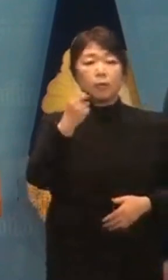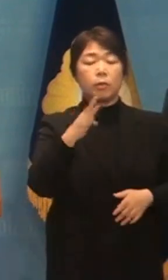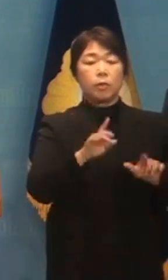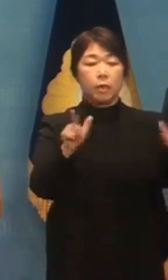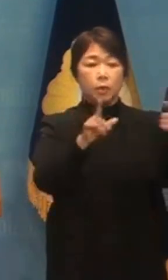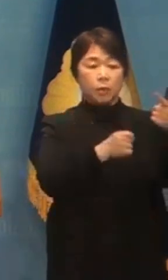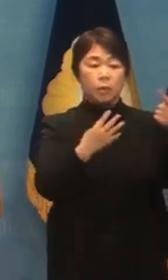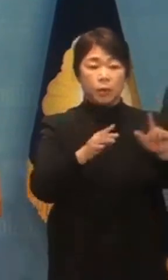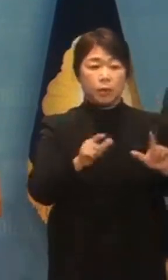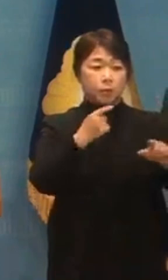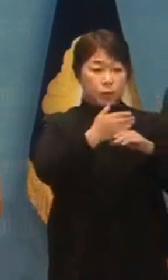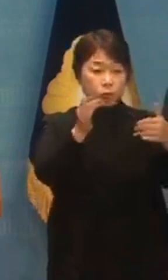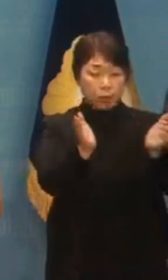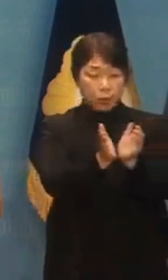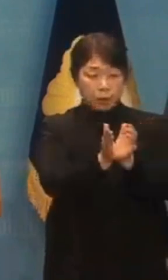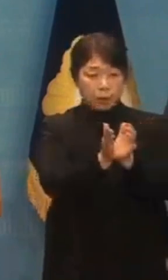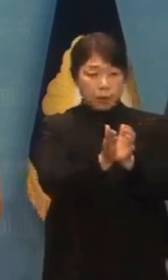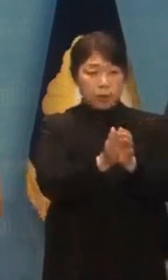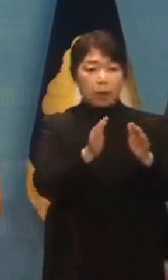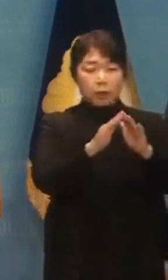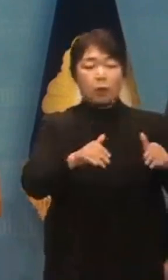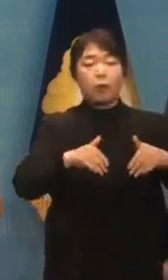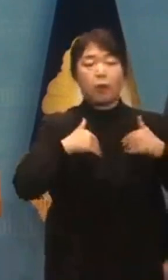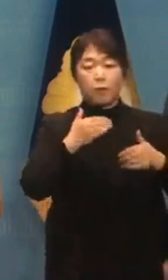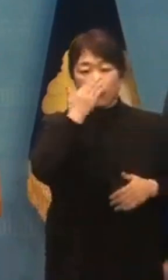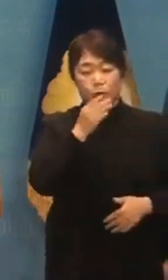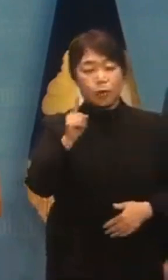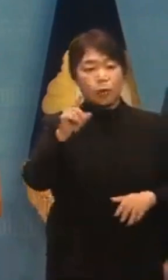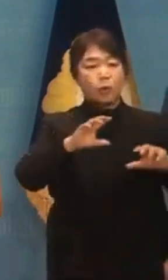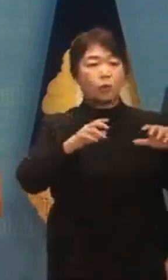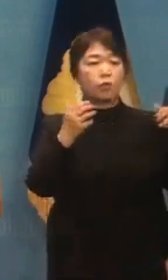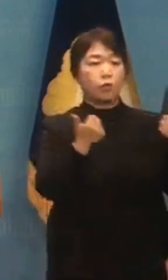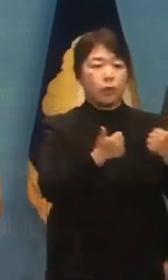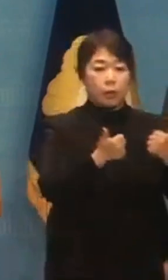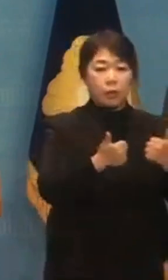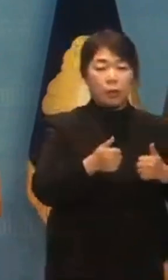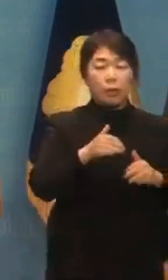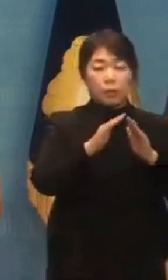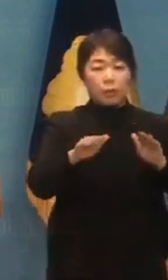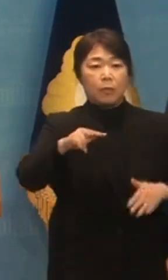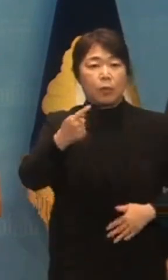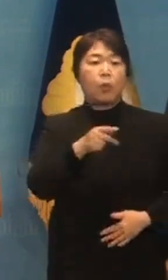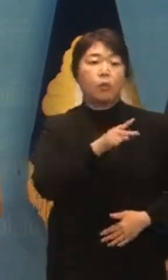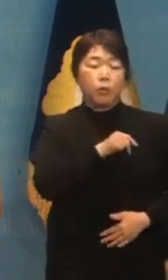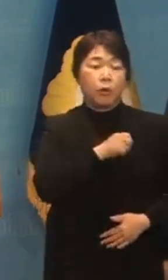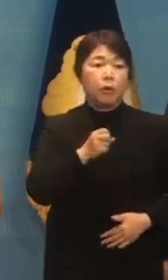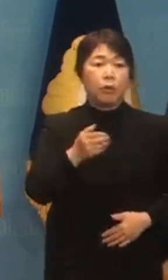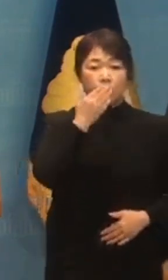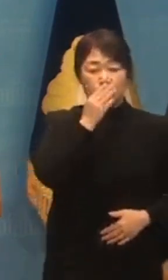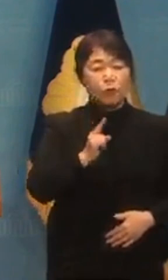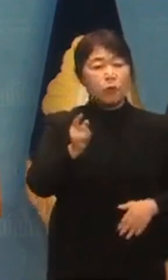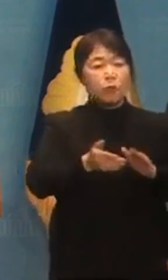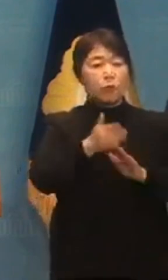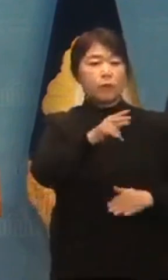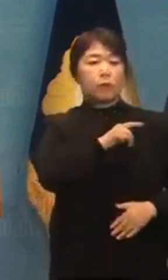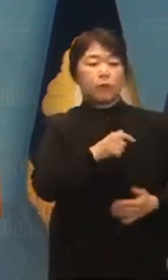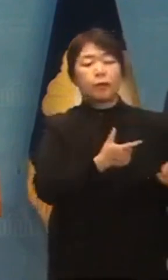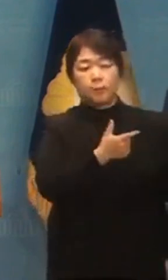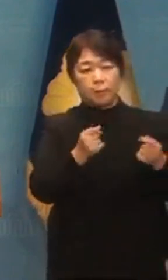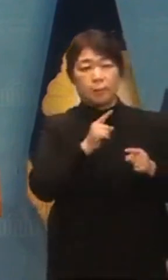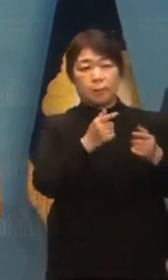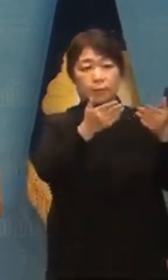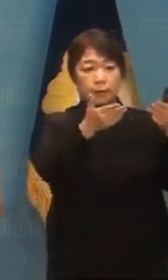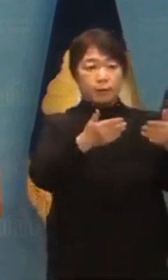2024년 1월 4일 더불어민주당 전라남도 순천시 국회의원, 전남도 의원, 순천시 의원